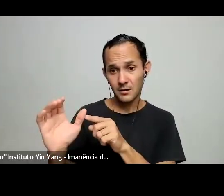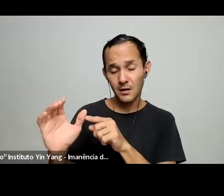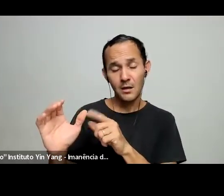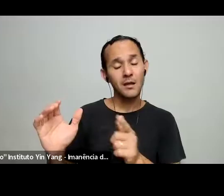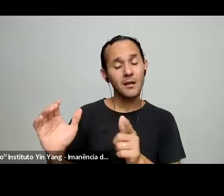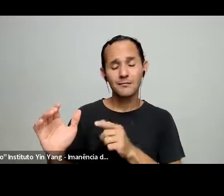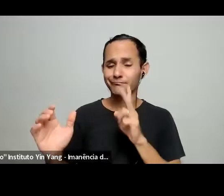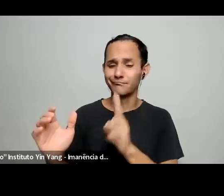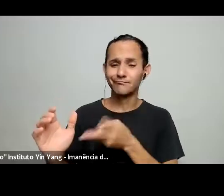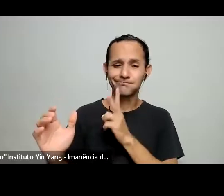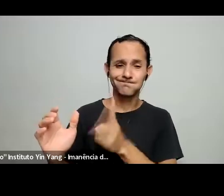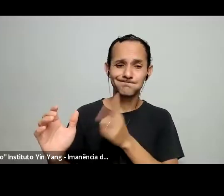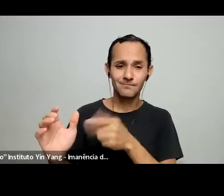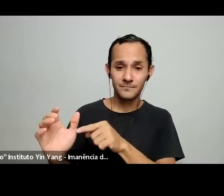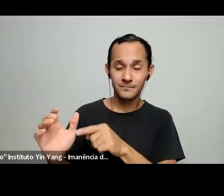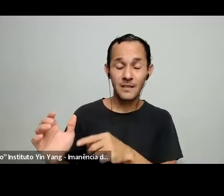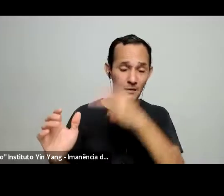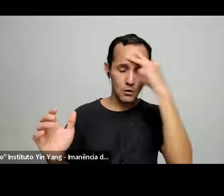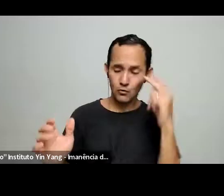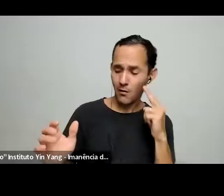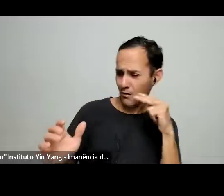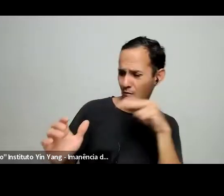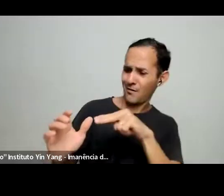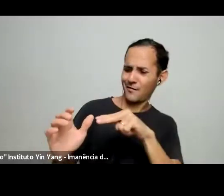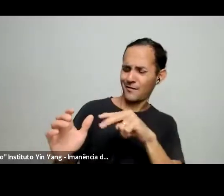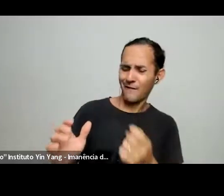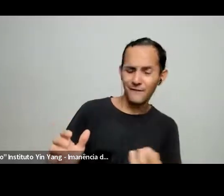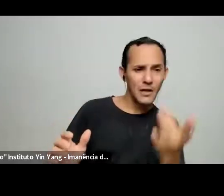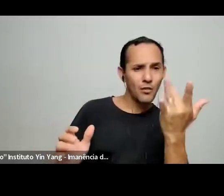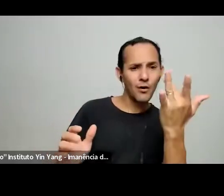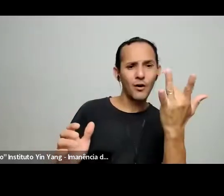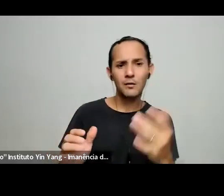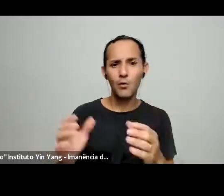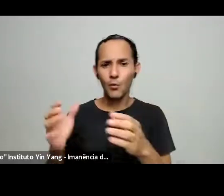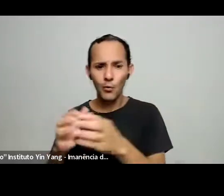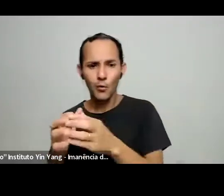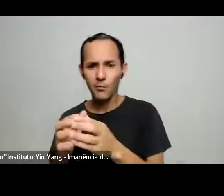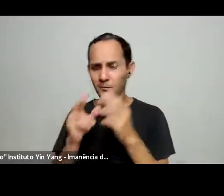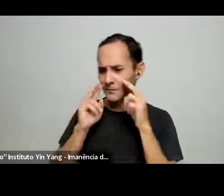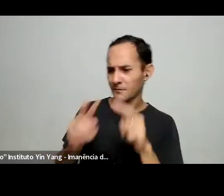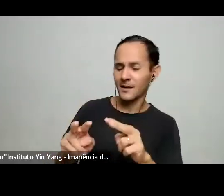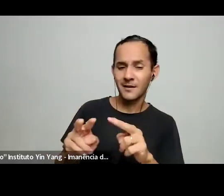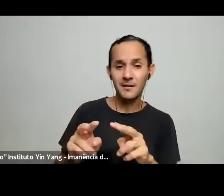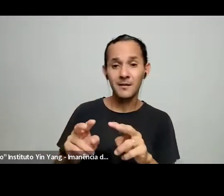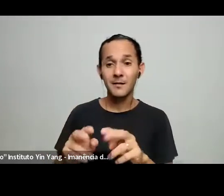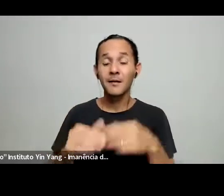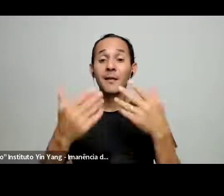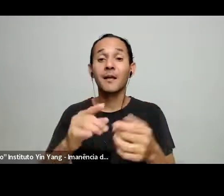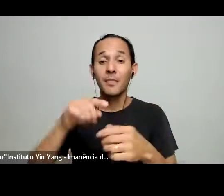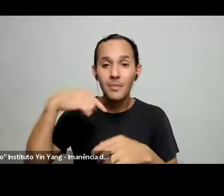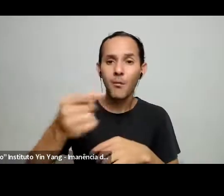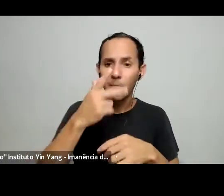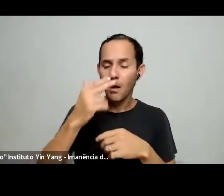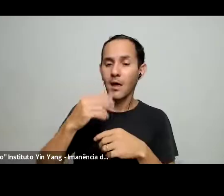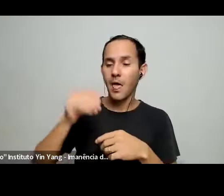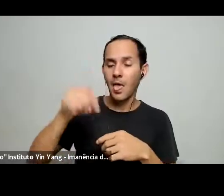assim. As pessoas observam eventos, fenômenos ou grupos observam isso, né? E depois isso vai virando um